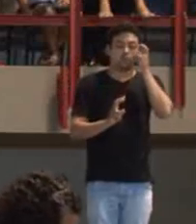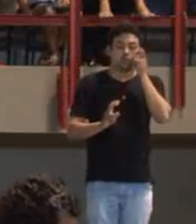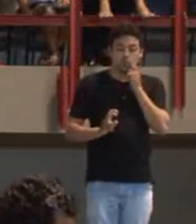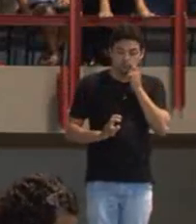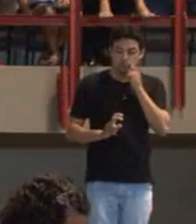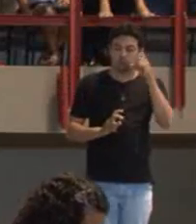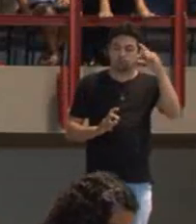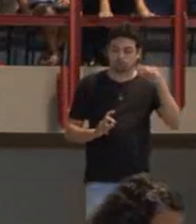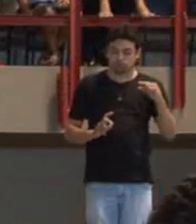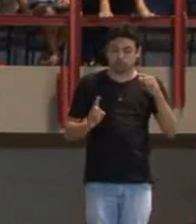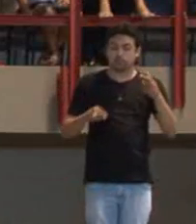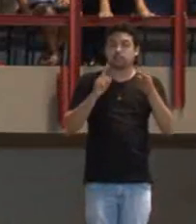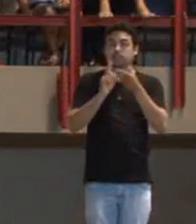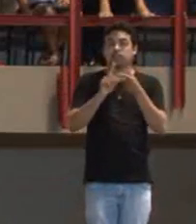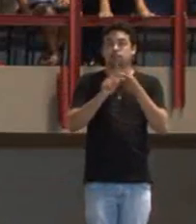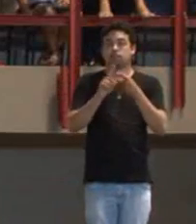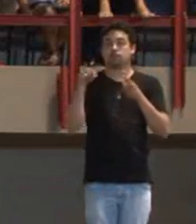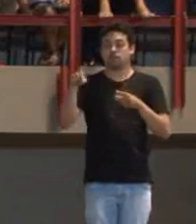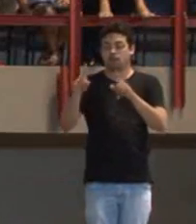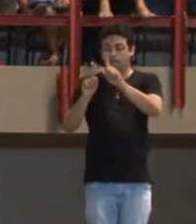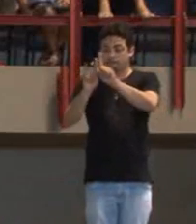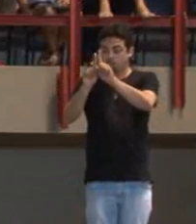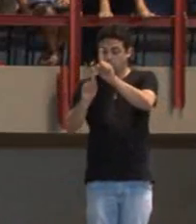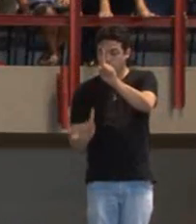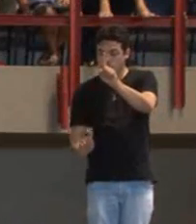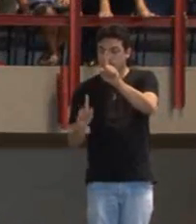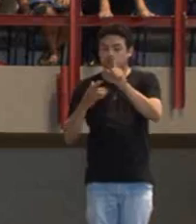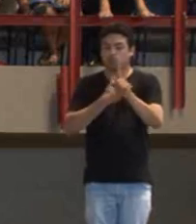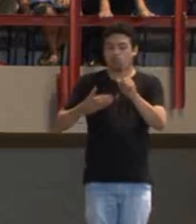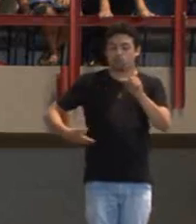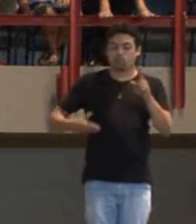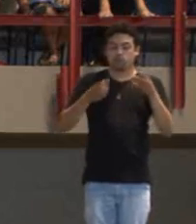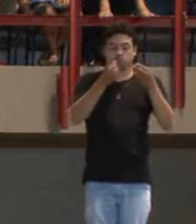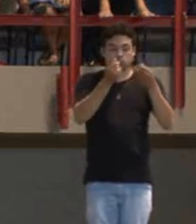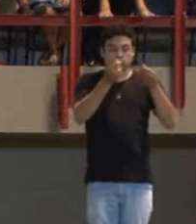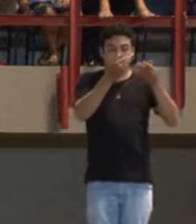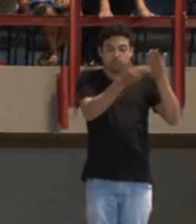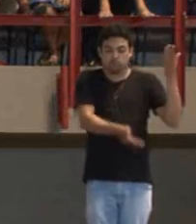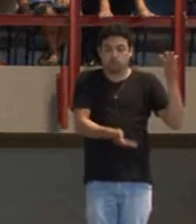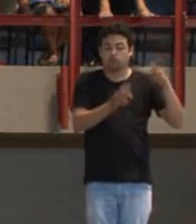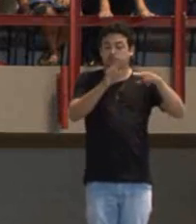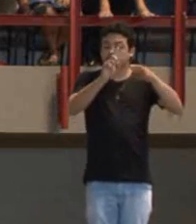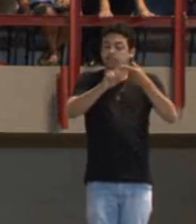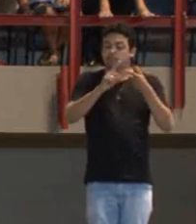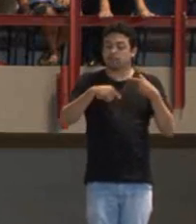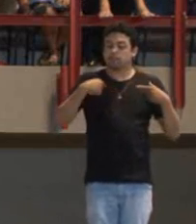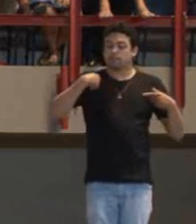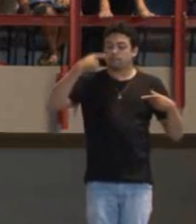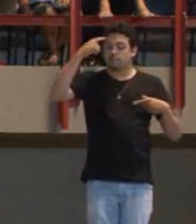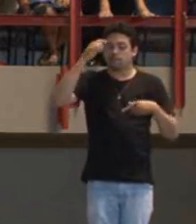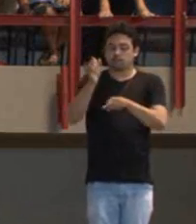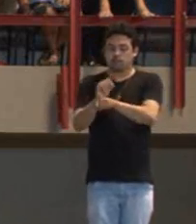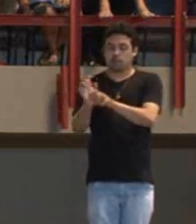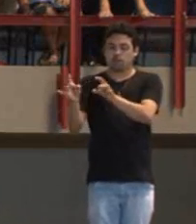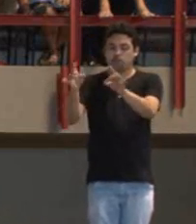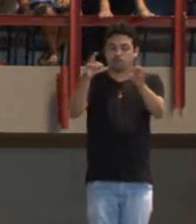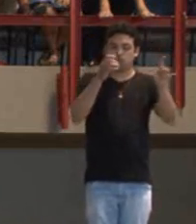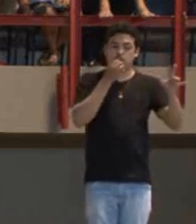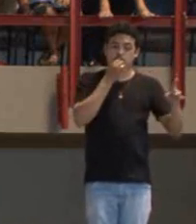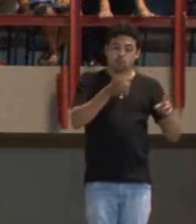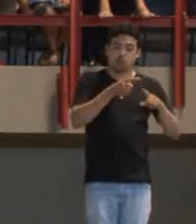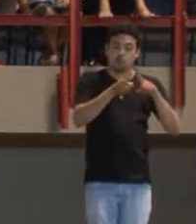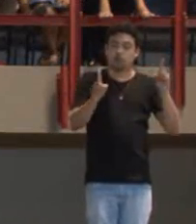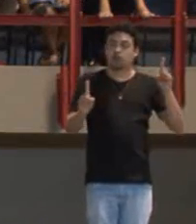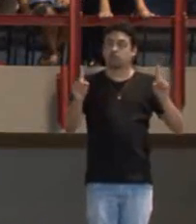as ações da Petrobras na Bolsa caem e o governo perde dinheiro. Então, se por um lado parece ser uma medida boa por um aspecto,